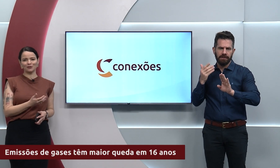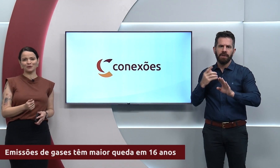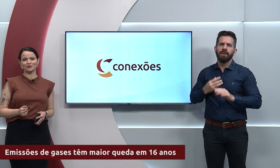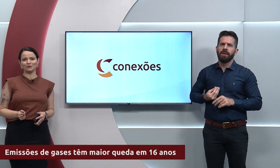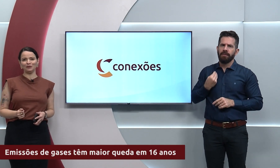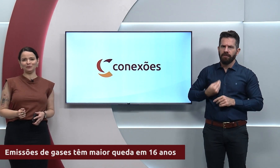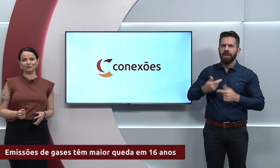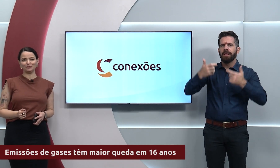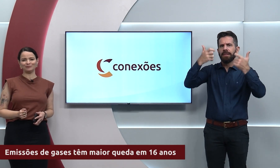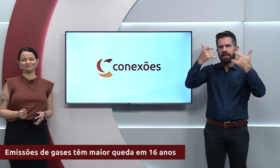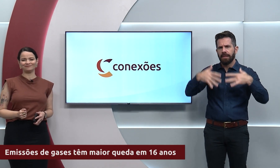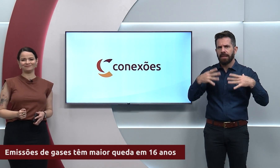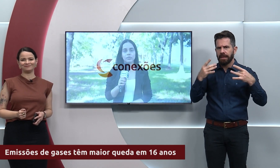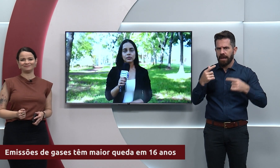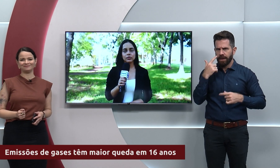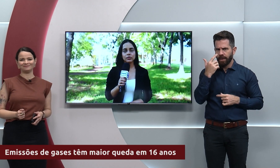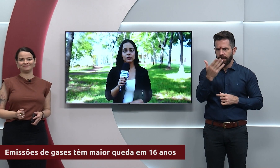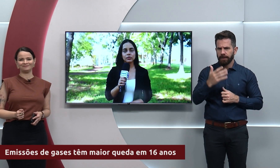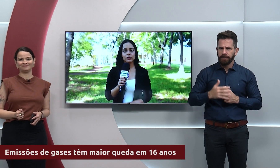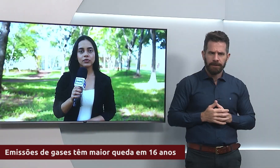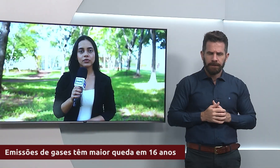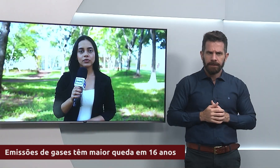isso agora no nosso conteúdo.